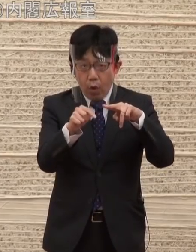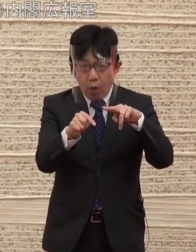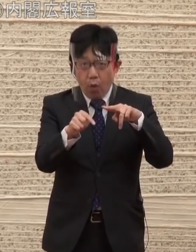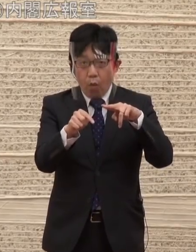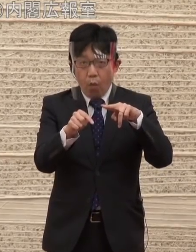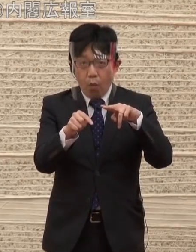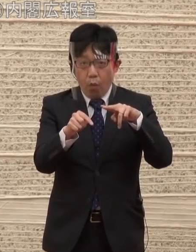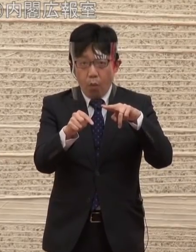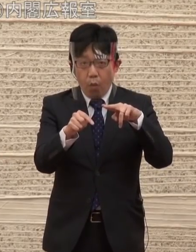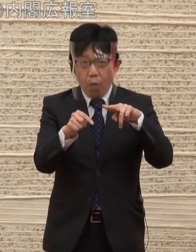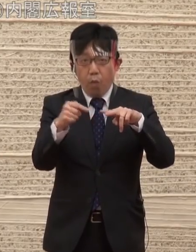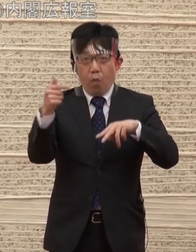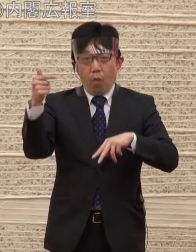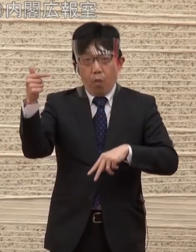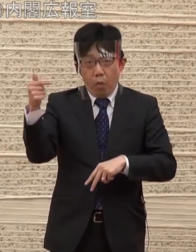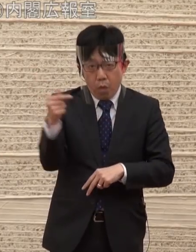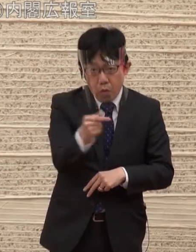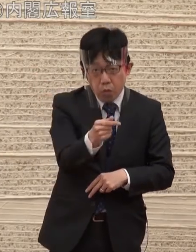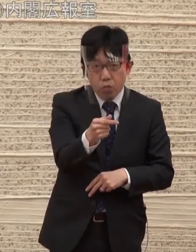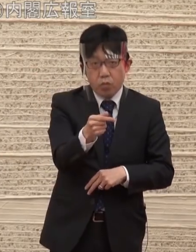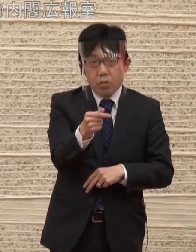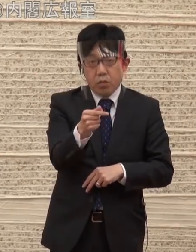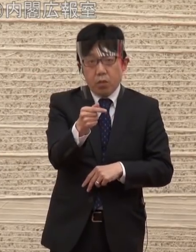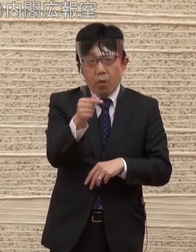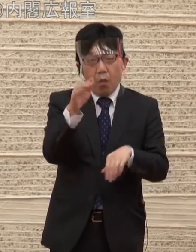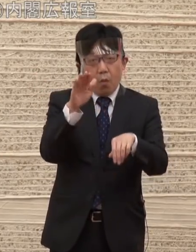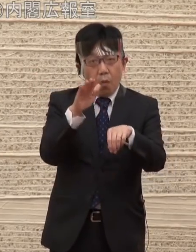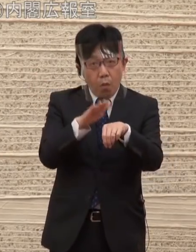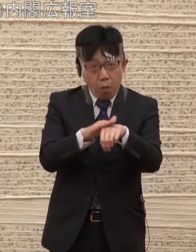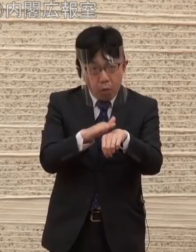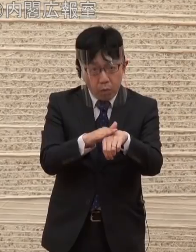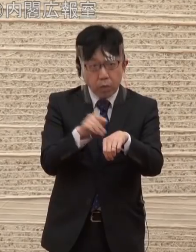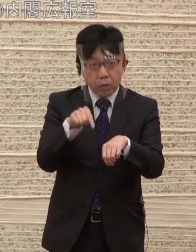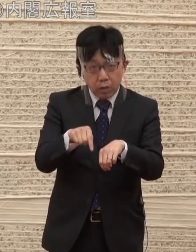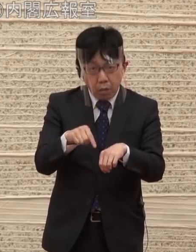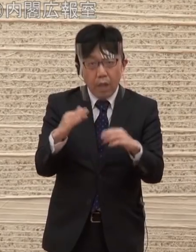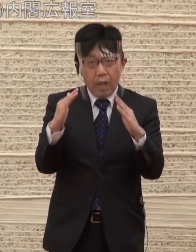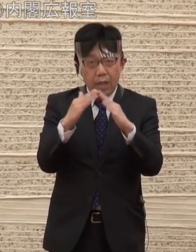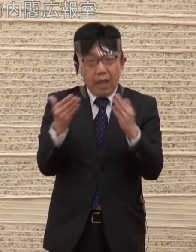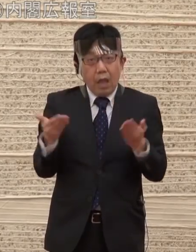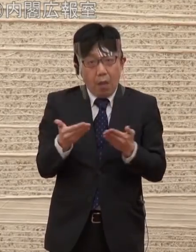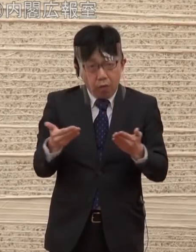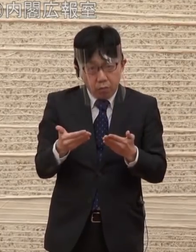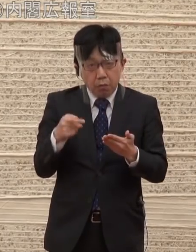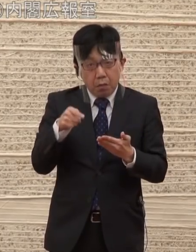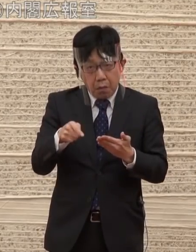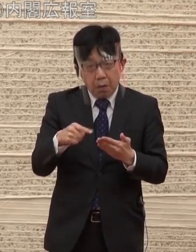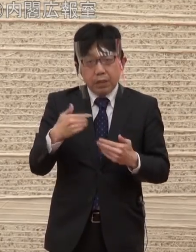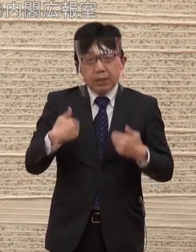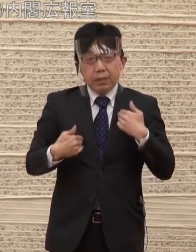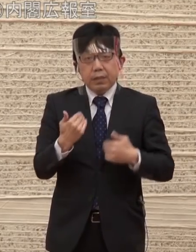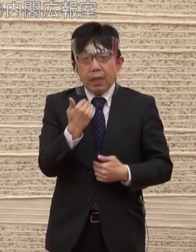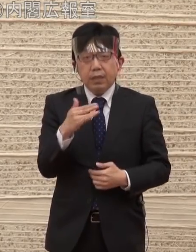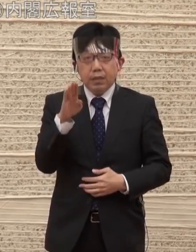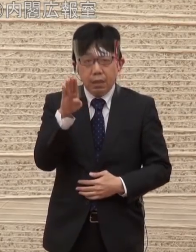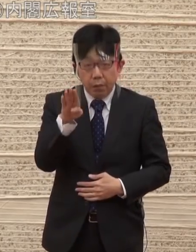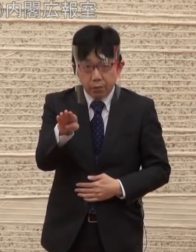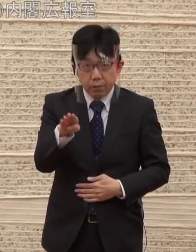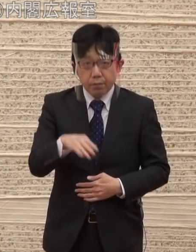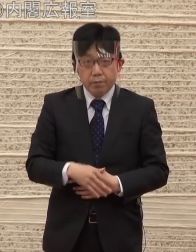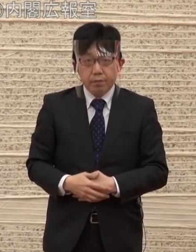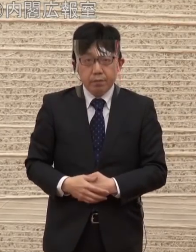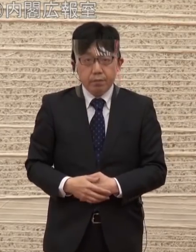てですねそれよりマイン状況を軽減していくことにおいても大きく起用してくれるのではないかと期待をしています